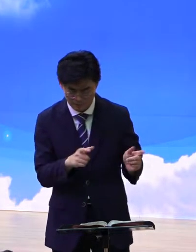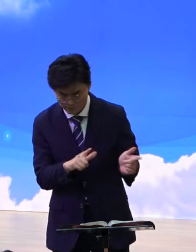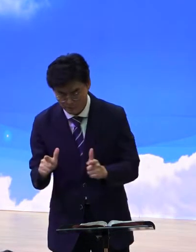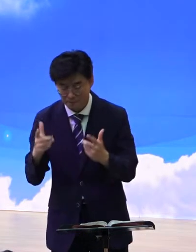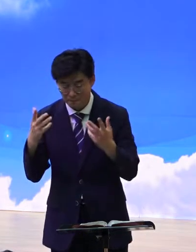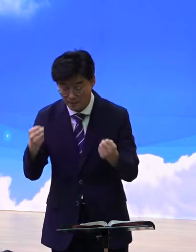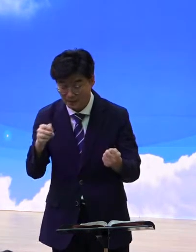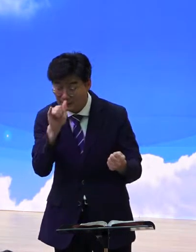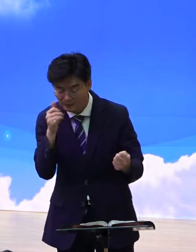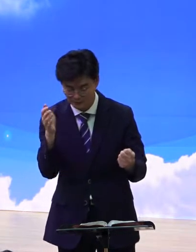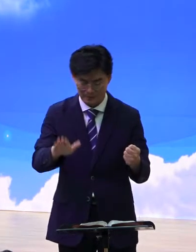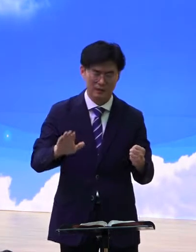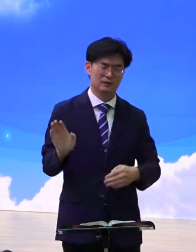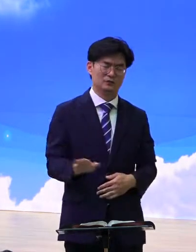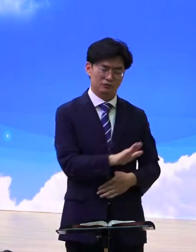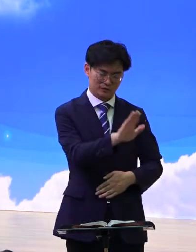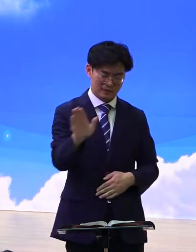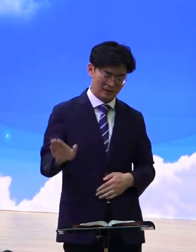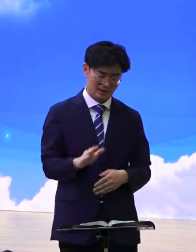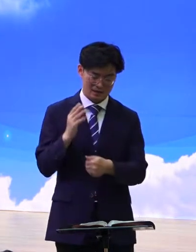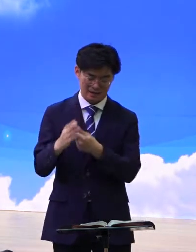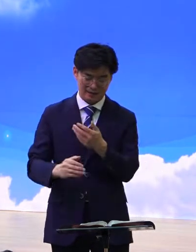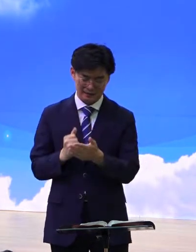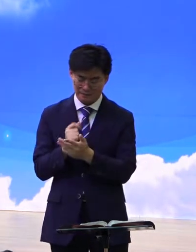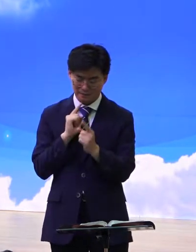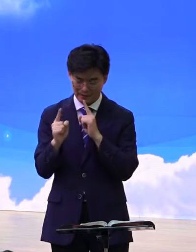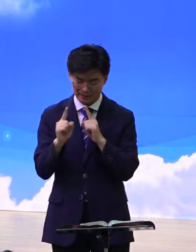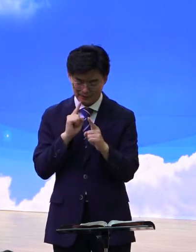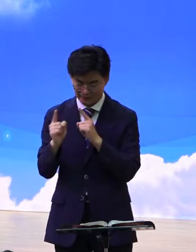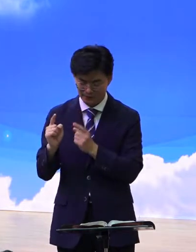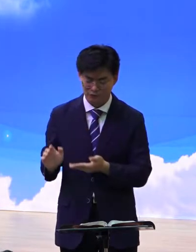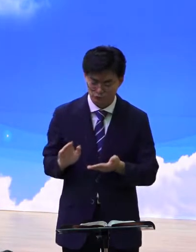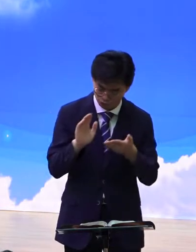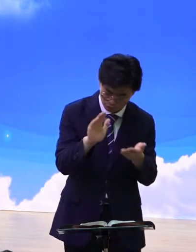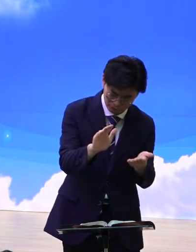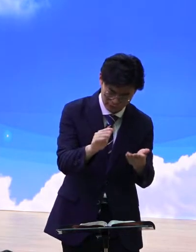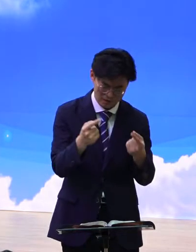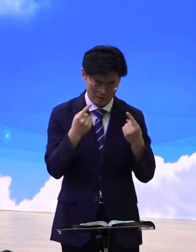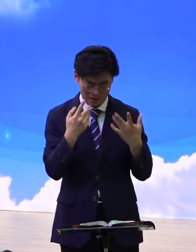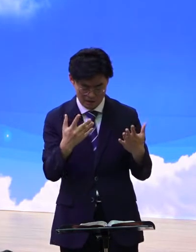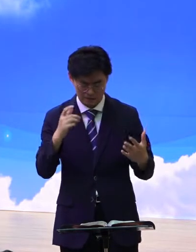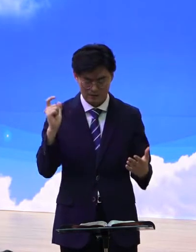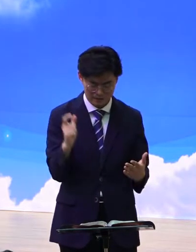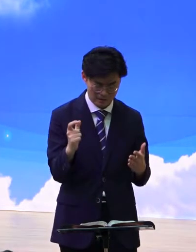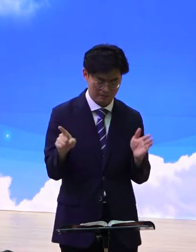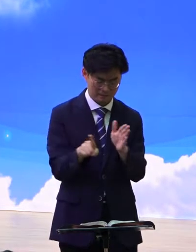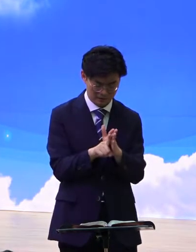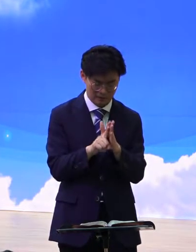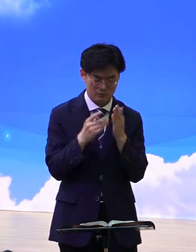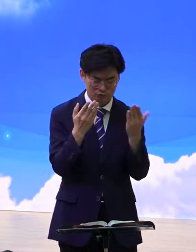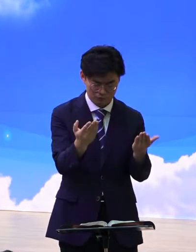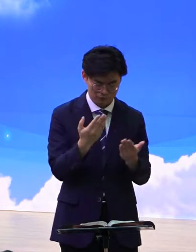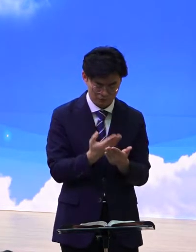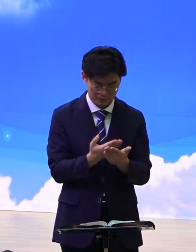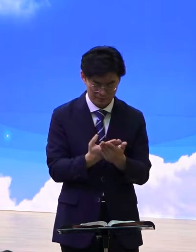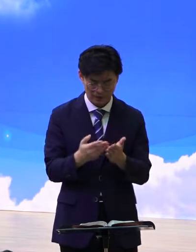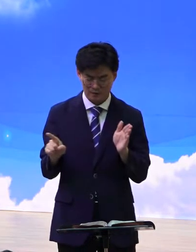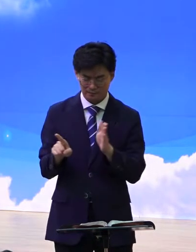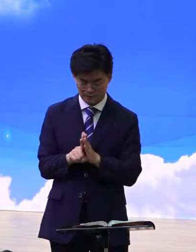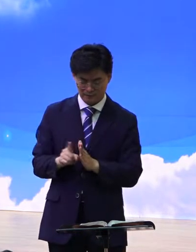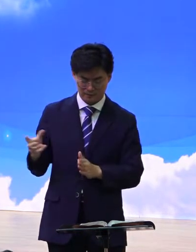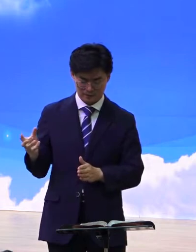많습니다. 우리에게 말씀을 통하여 굳센 믿음을 갖게 하사 세상 풍파를 이기고 희망으로 승리하는